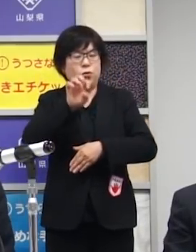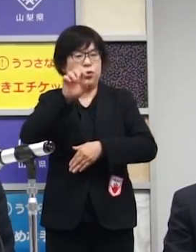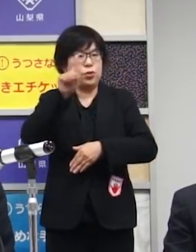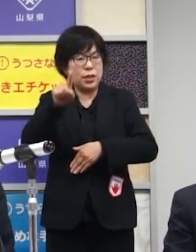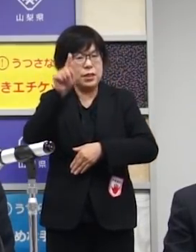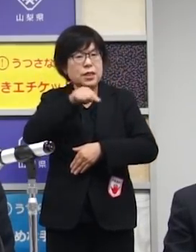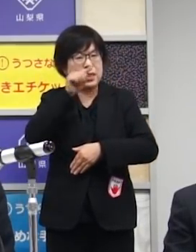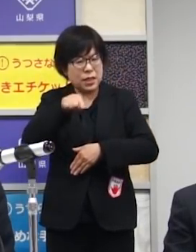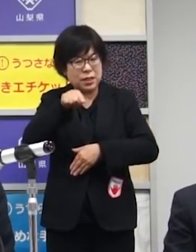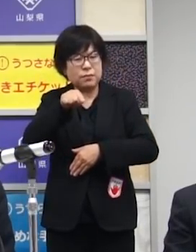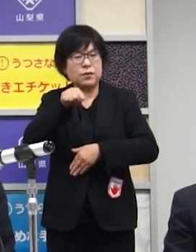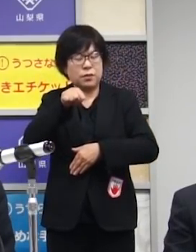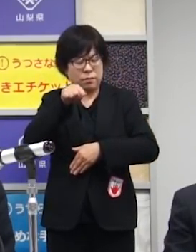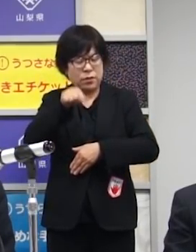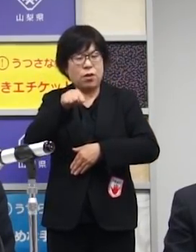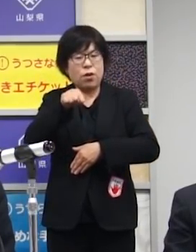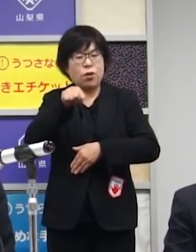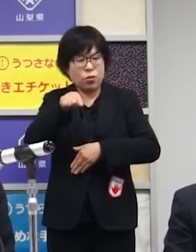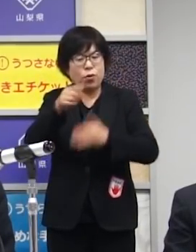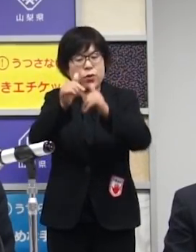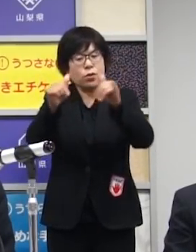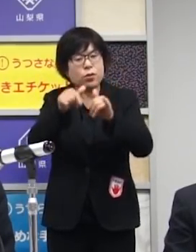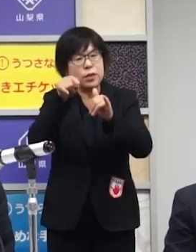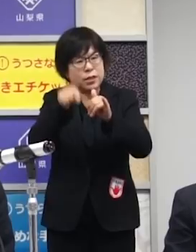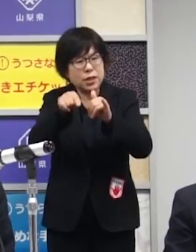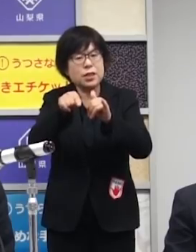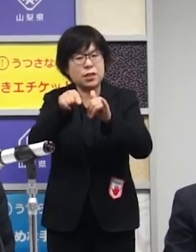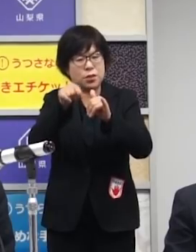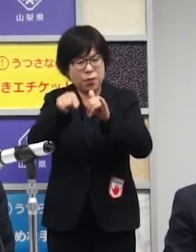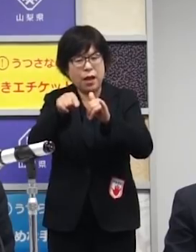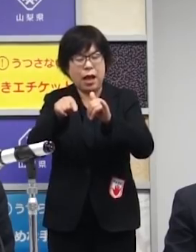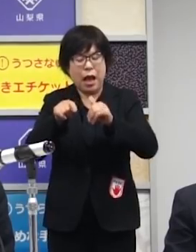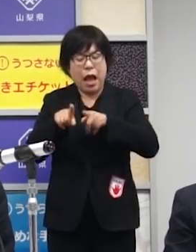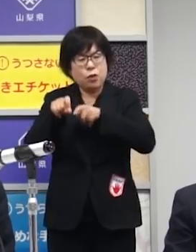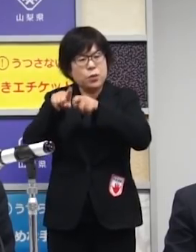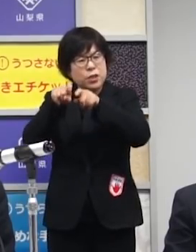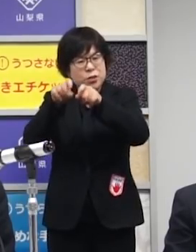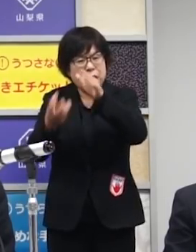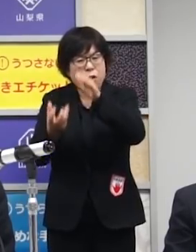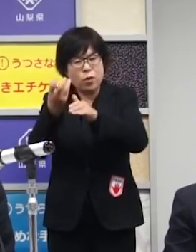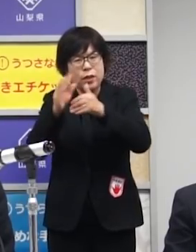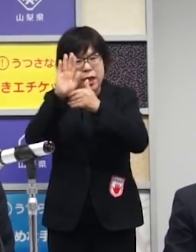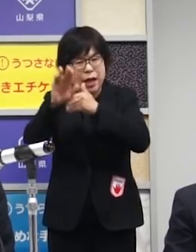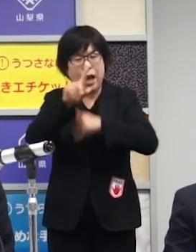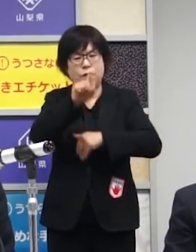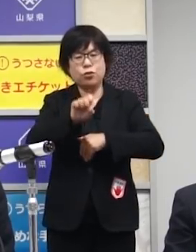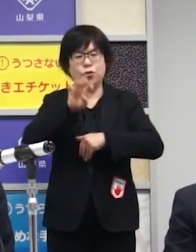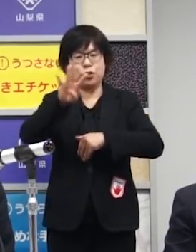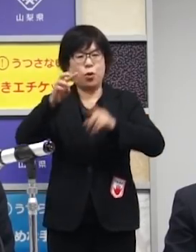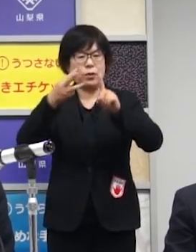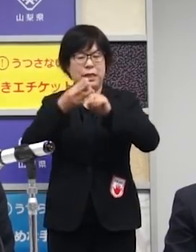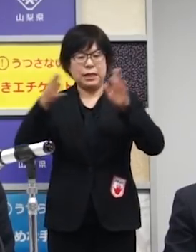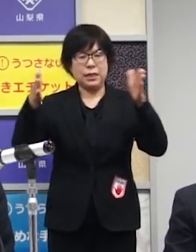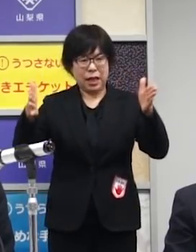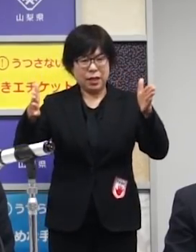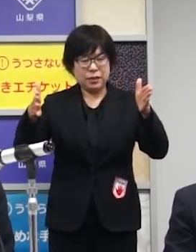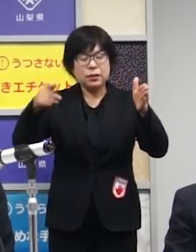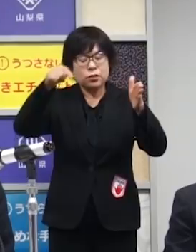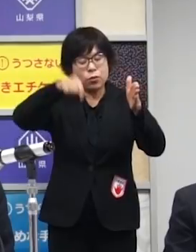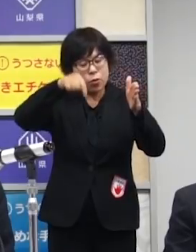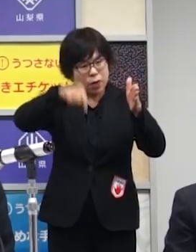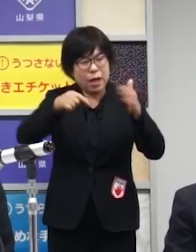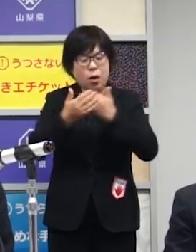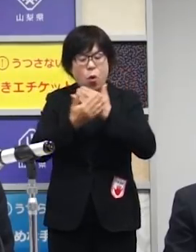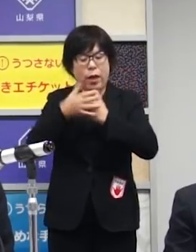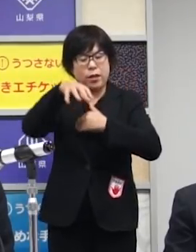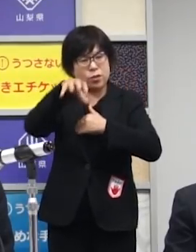の県民の皆様にはウイルスに暴露した日から14日間管轄保健所におきまして毎日健康確